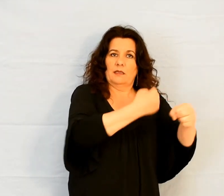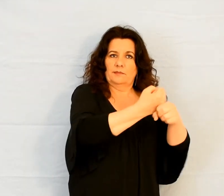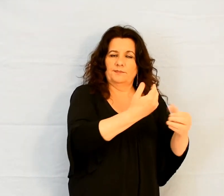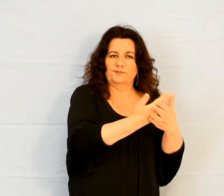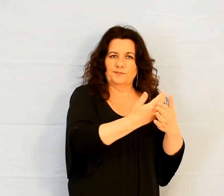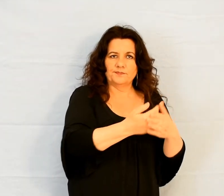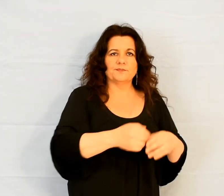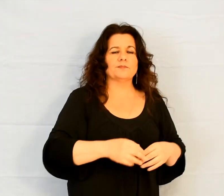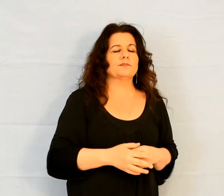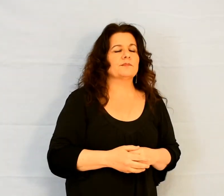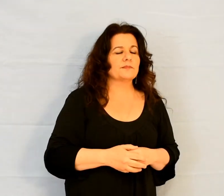Caïphe